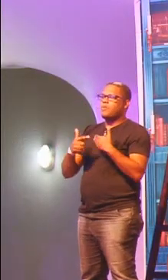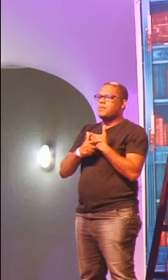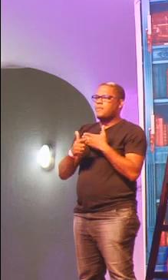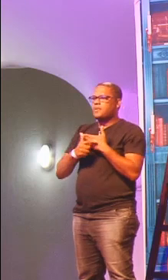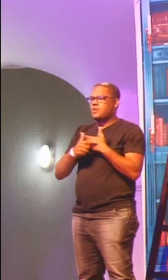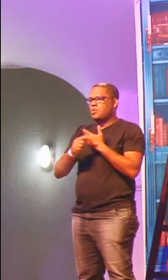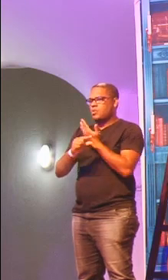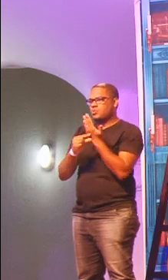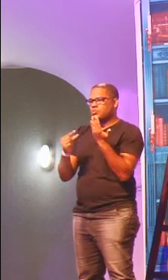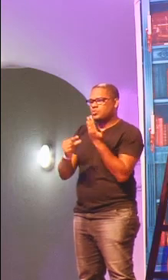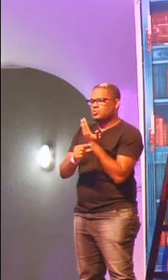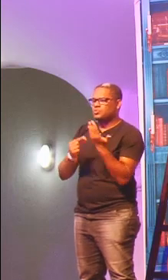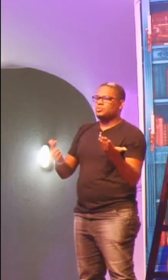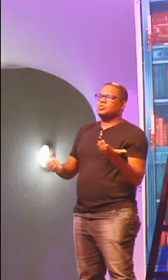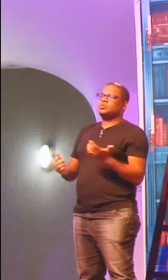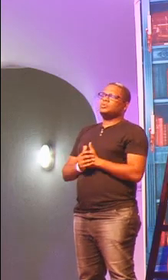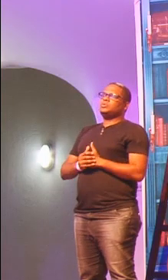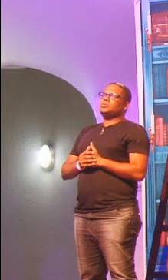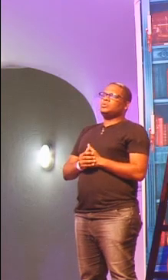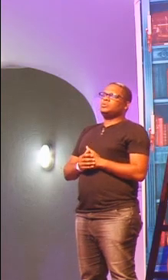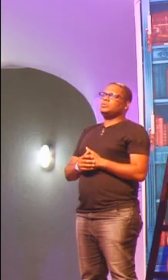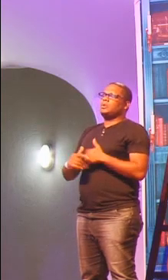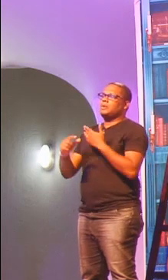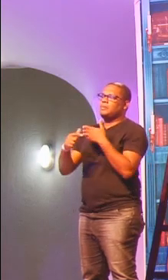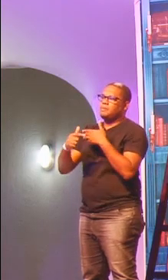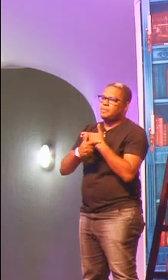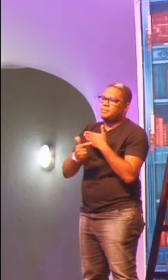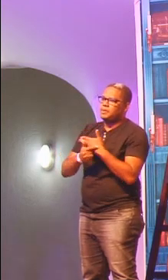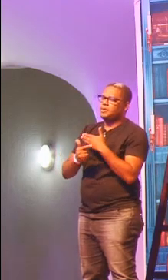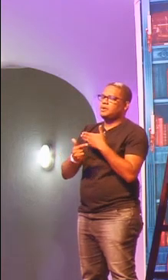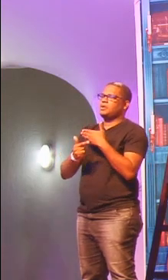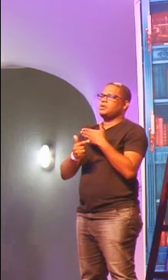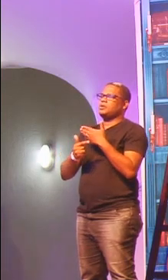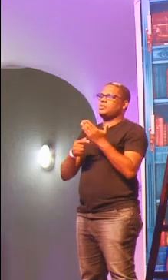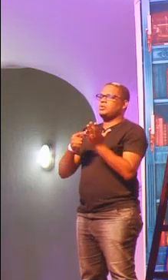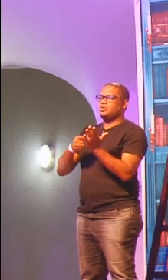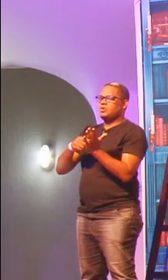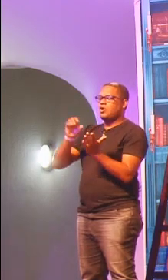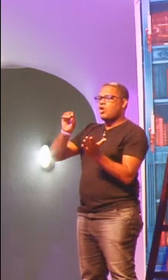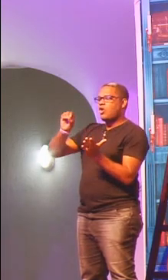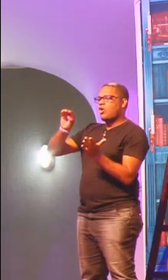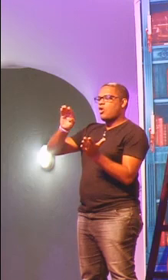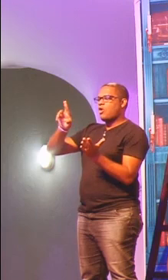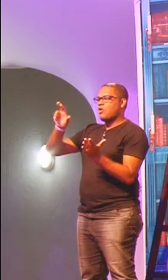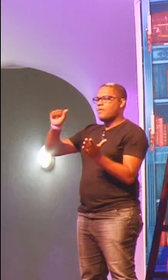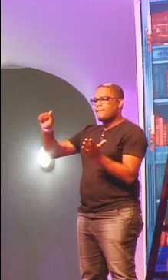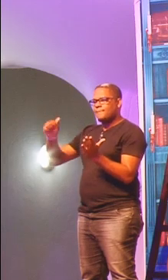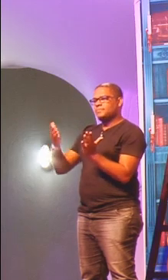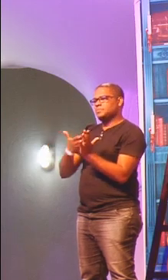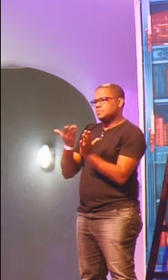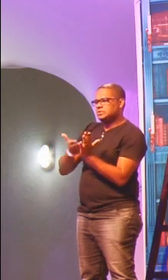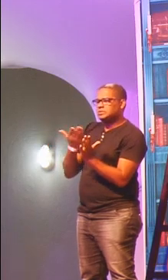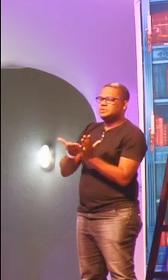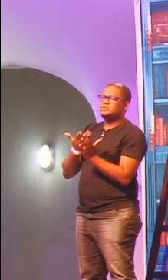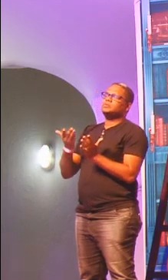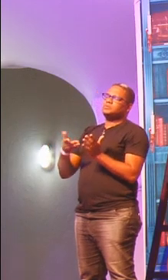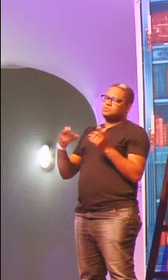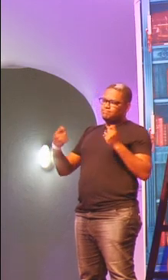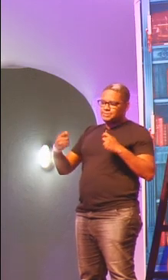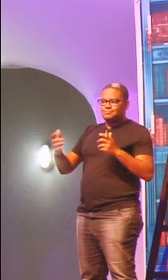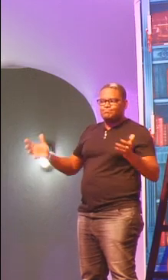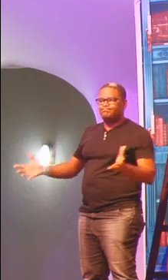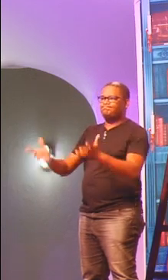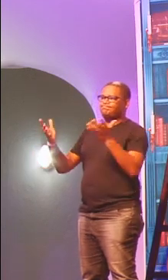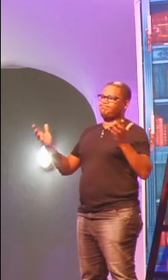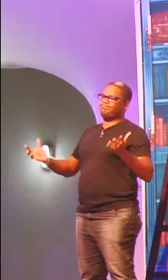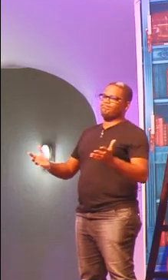autor, né? O papel do autor, o papel de uma obra, né? O que se espera da literatura. É isso que a gente precisa